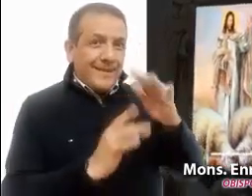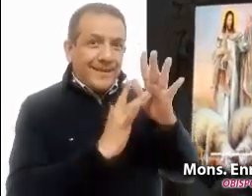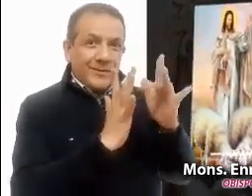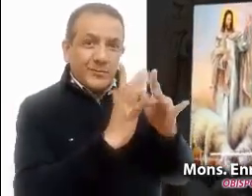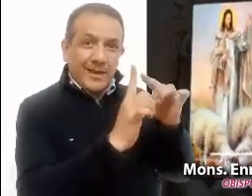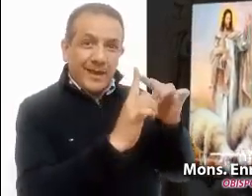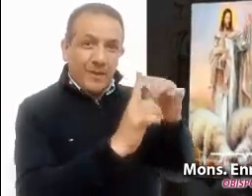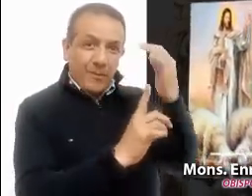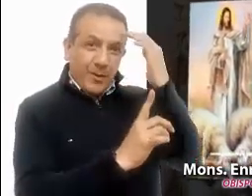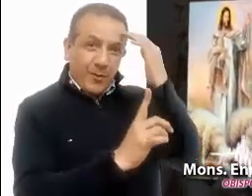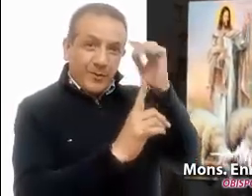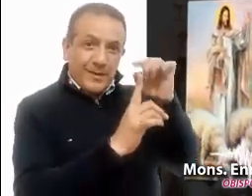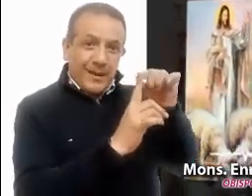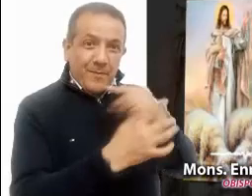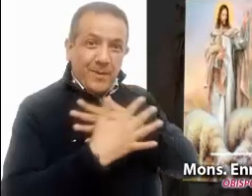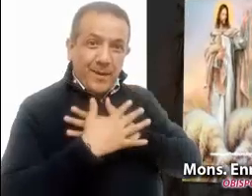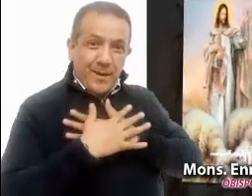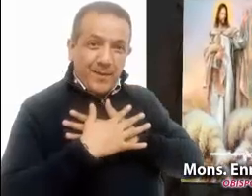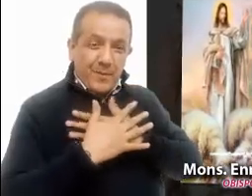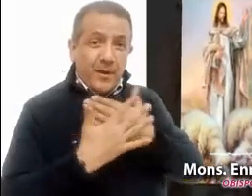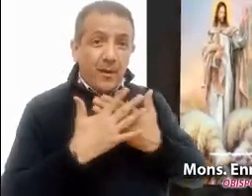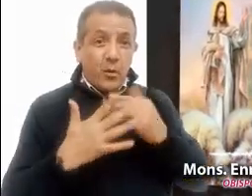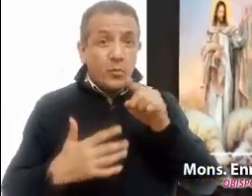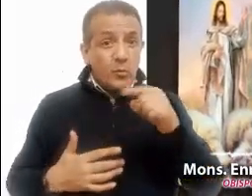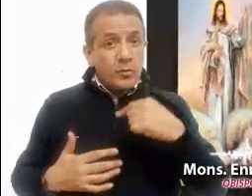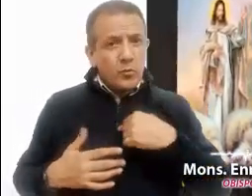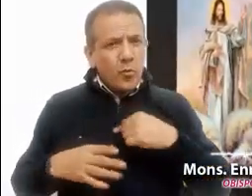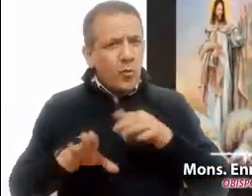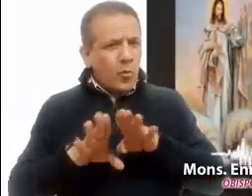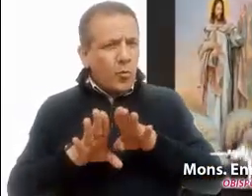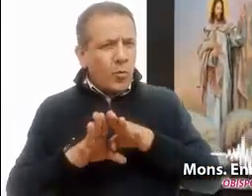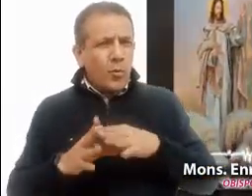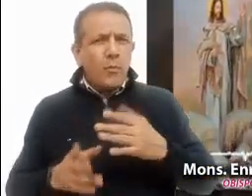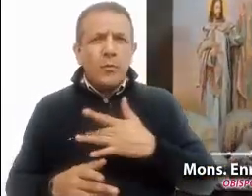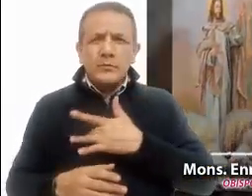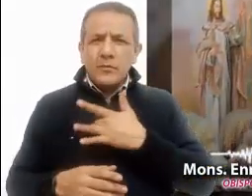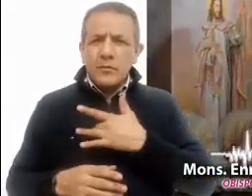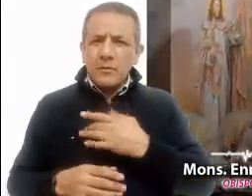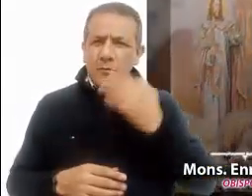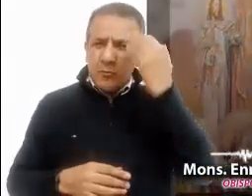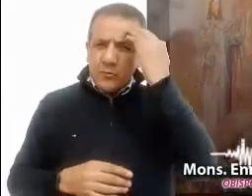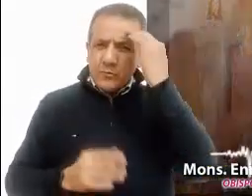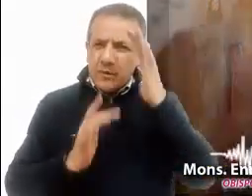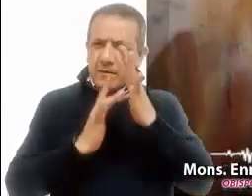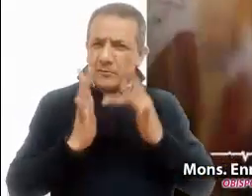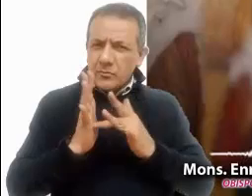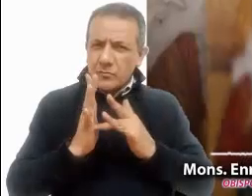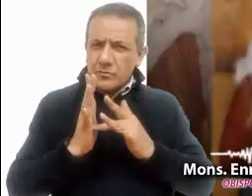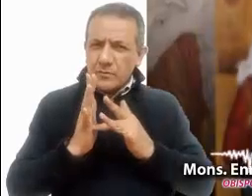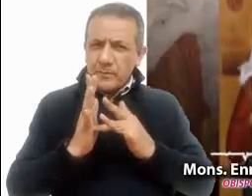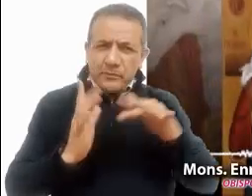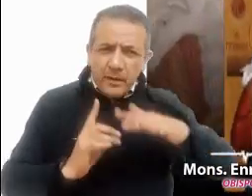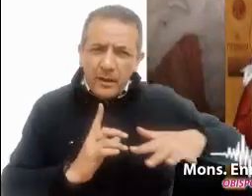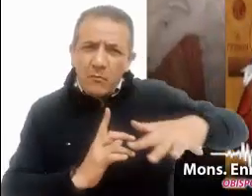ama. ¿Cómo hemos experimentado este amor y este conocimiento de Jesús? El mundo